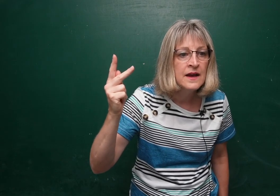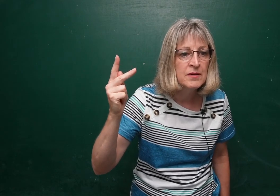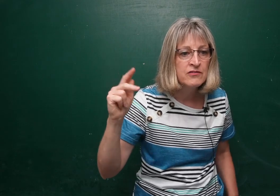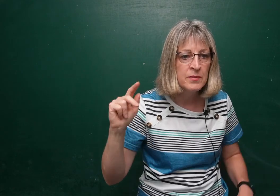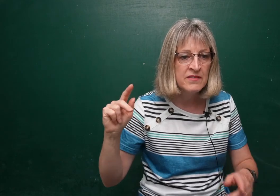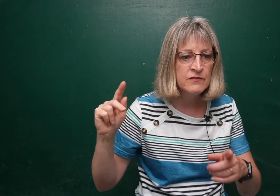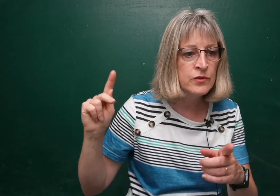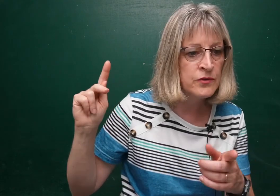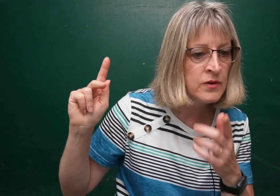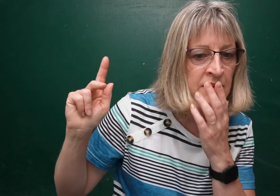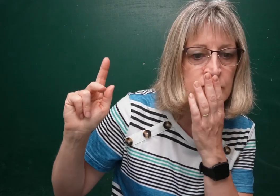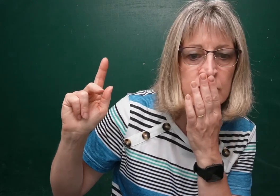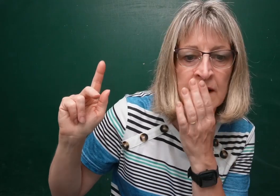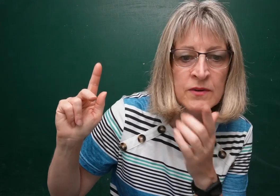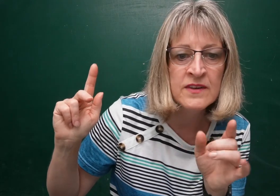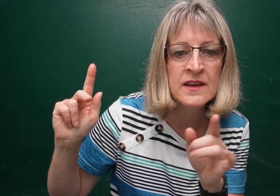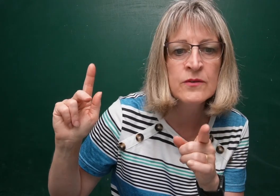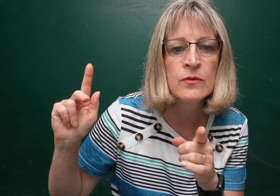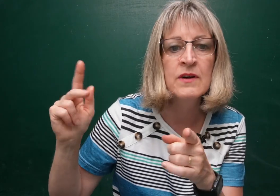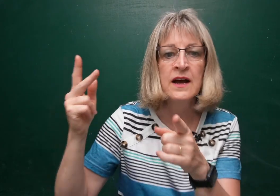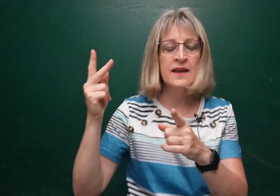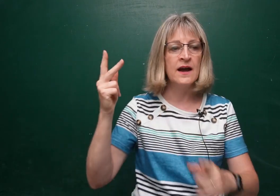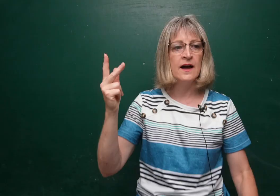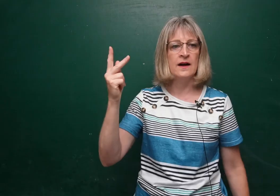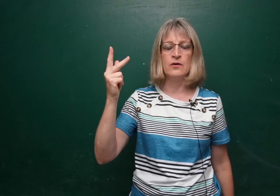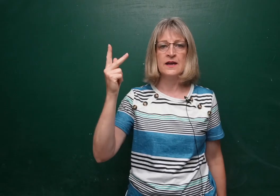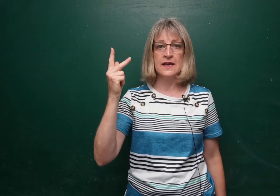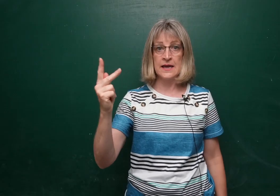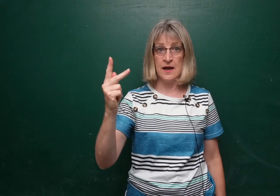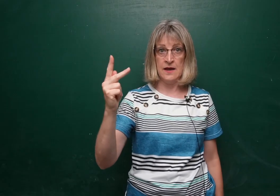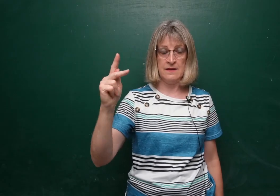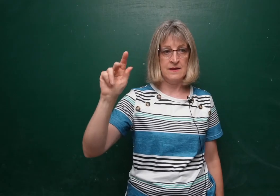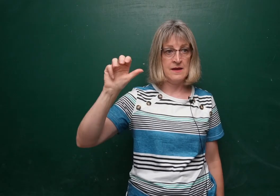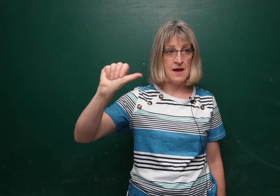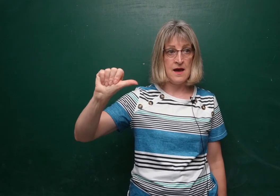Après, je veux pas faire de faute d'orthographe, donc je regarde où est-ce qu'il est ton nom. Voilà, K-A. Alors, K.